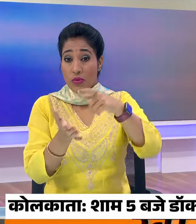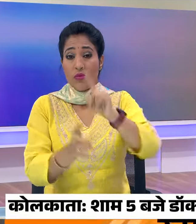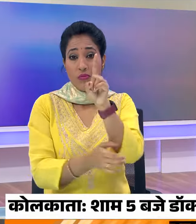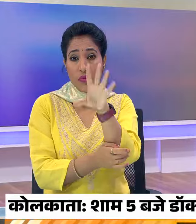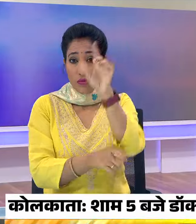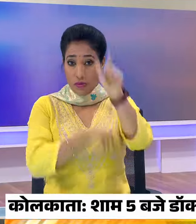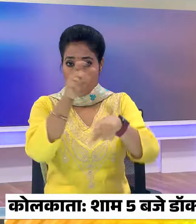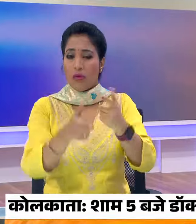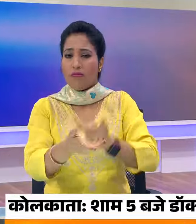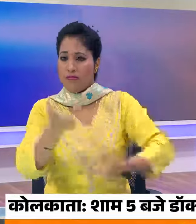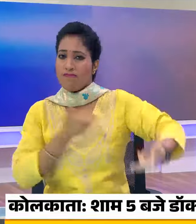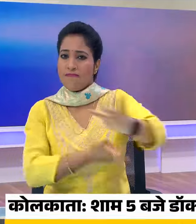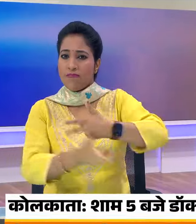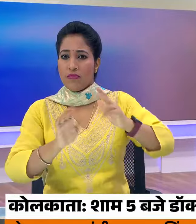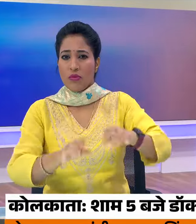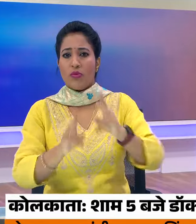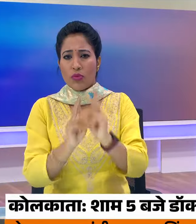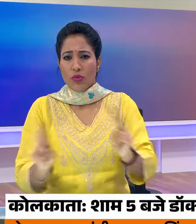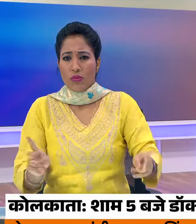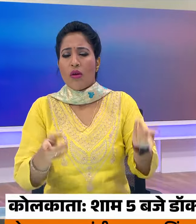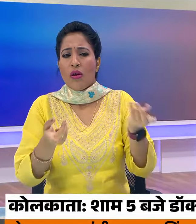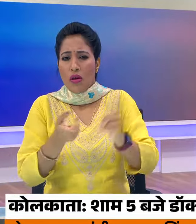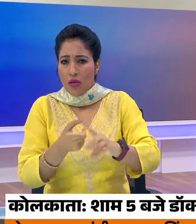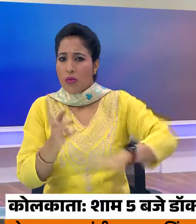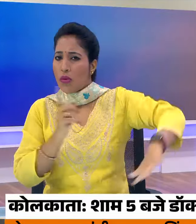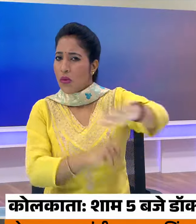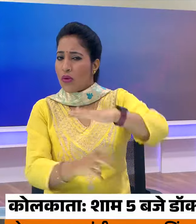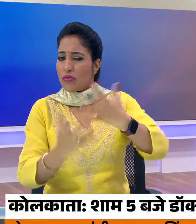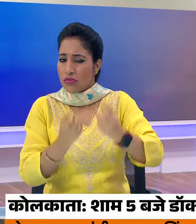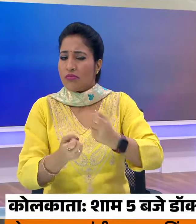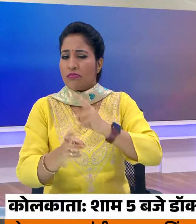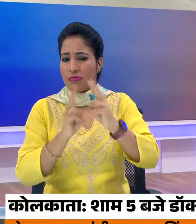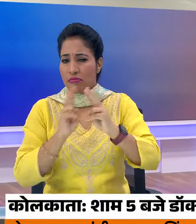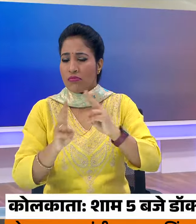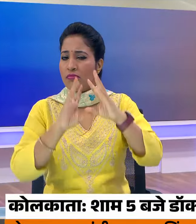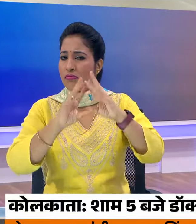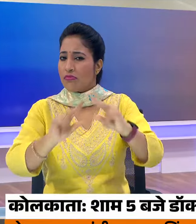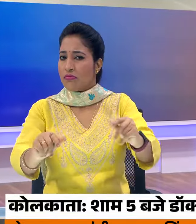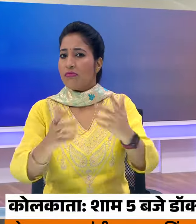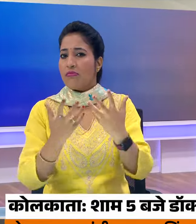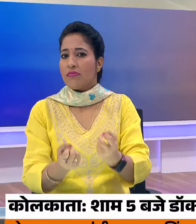से होगी चर्चा। सामान्य स्थिति की बहाली के लिए होगी चर्चा।